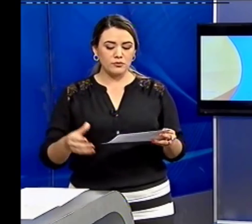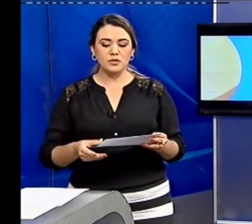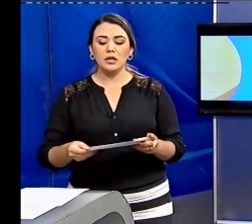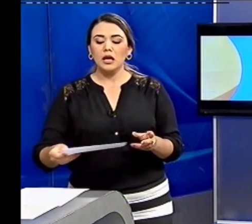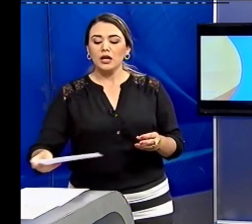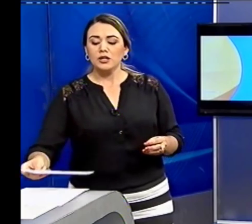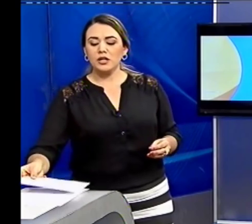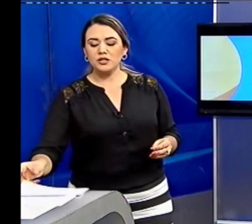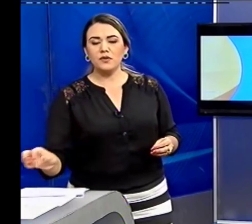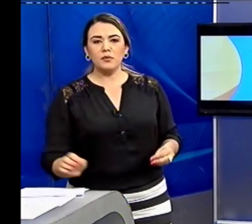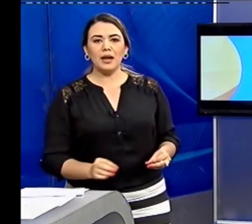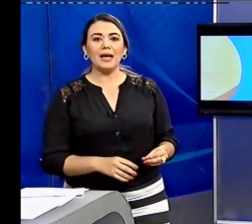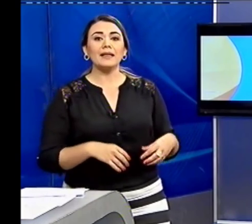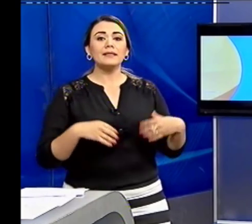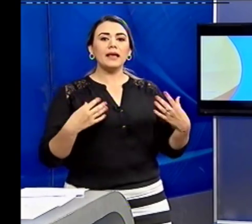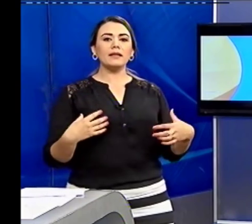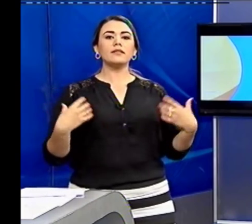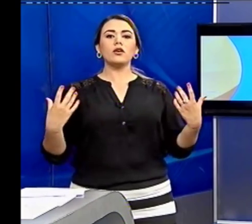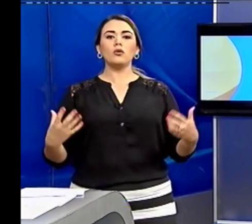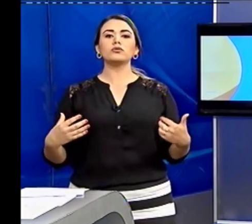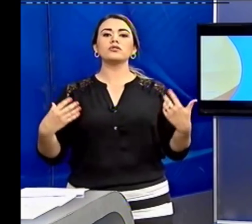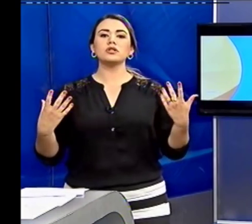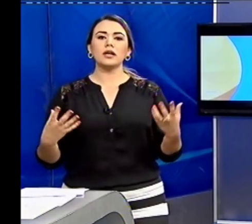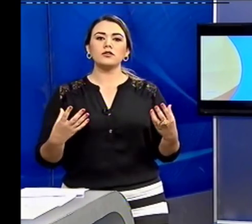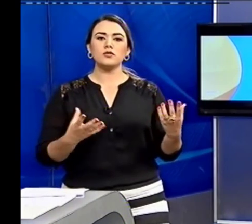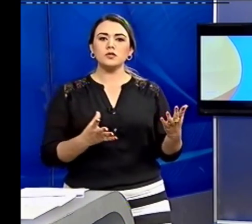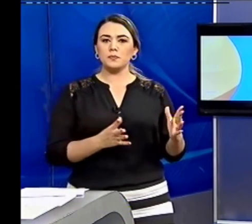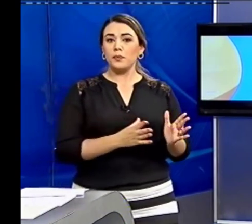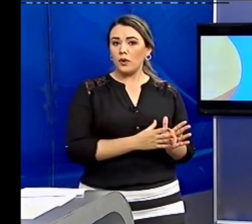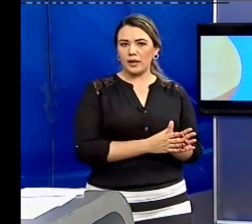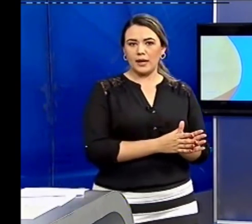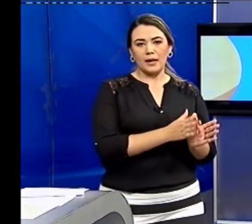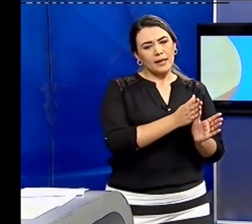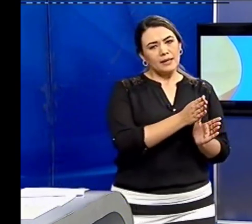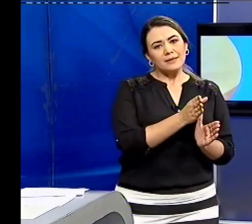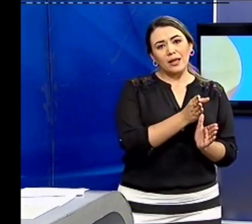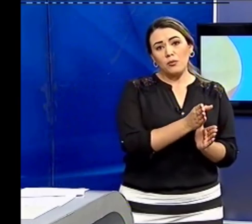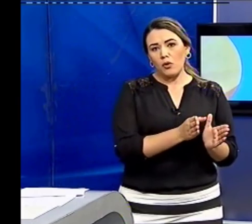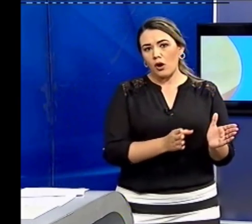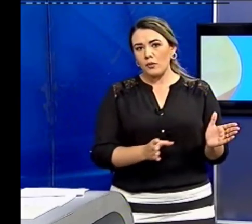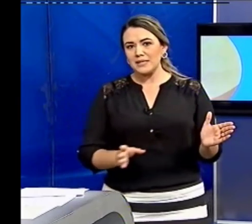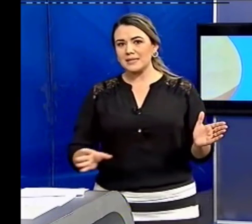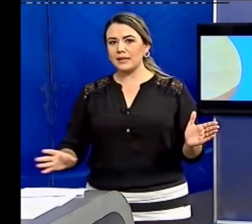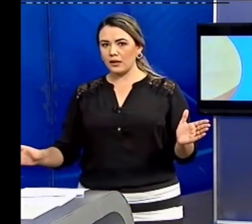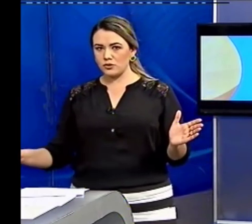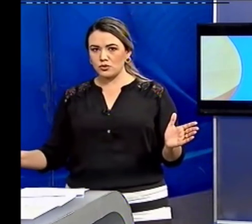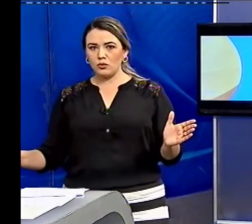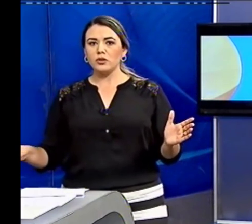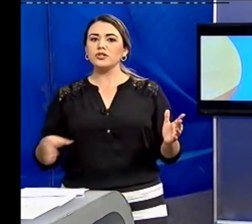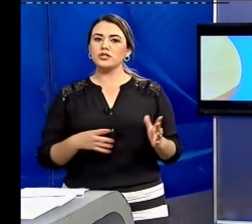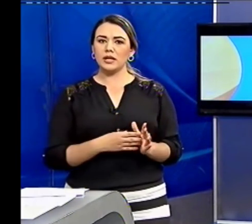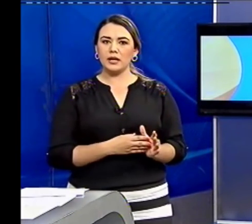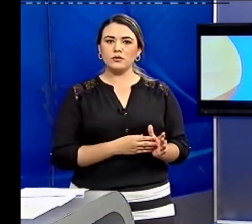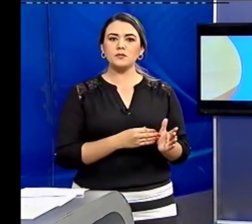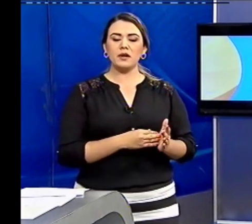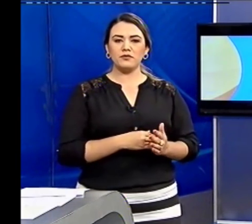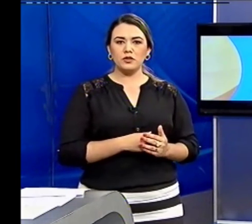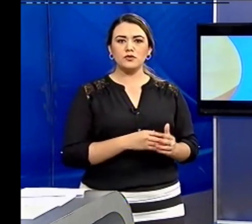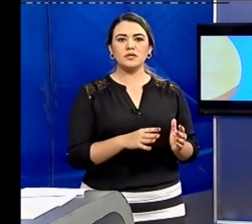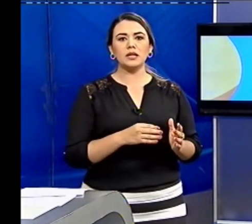direitos. Gente, vamos lá. Dentre outros direitos, por quê? Tem um rol extenso de direitos previstos ali